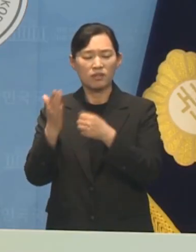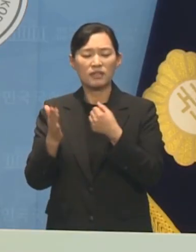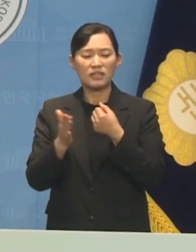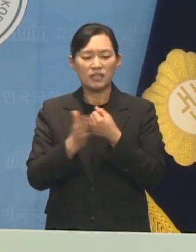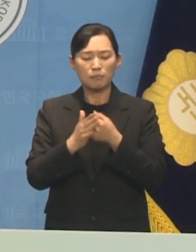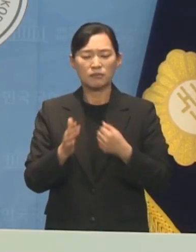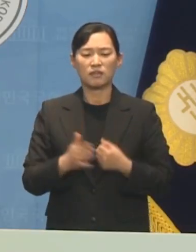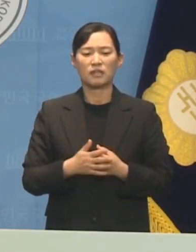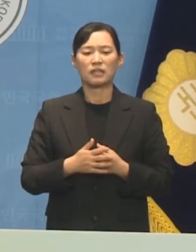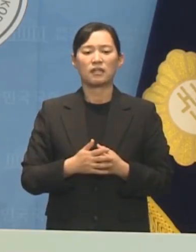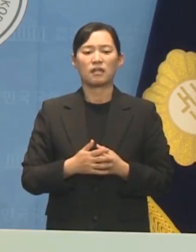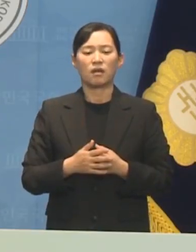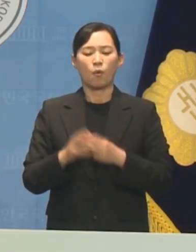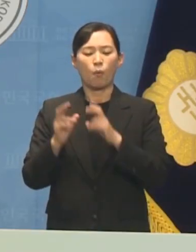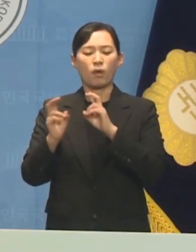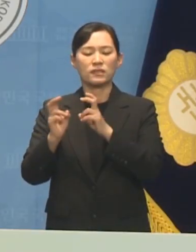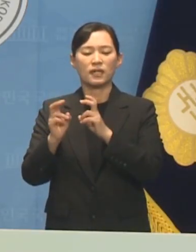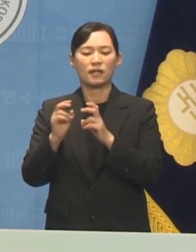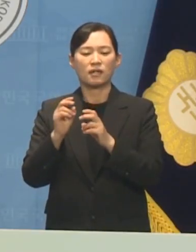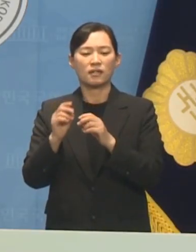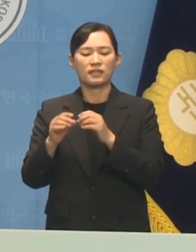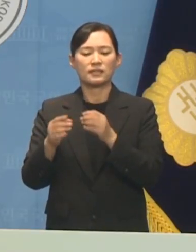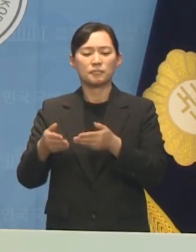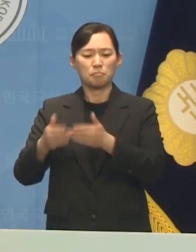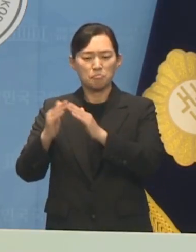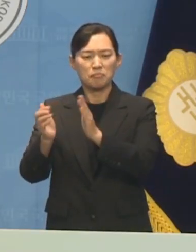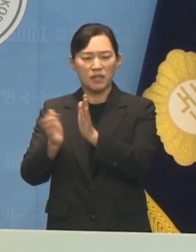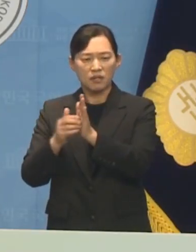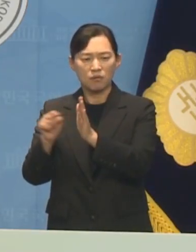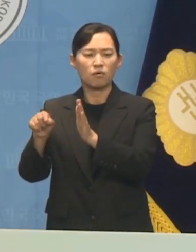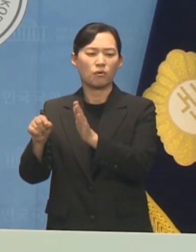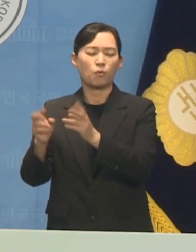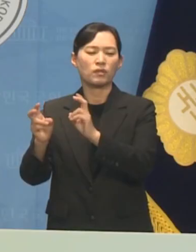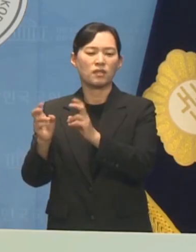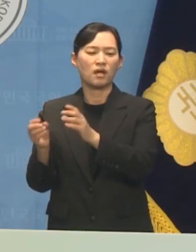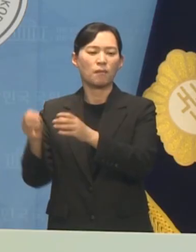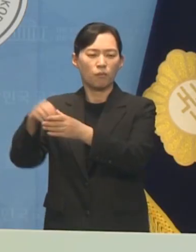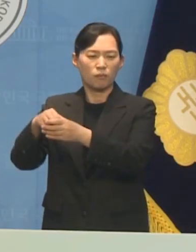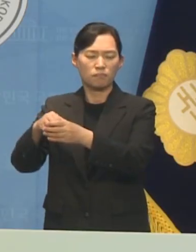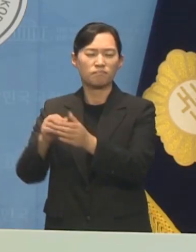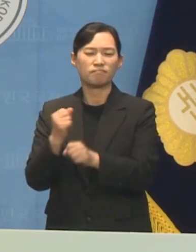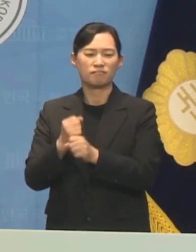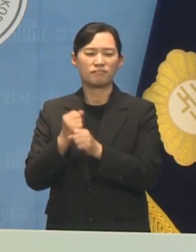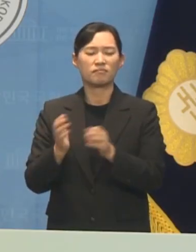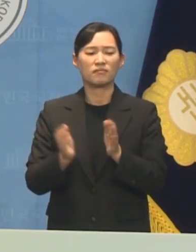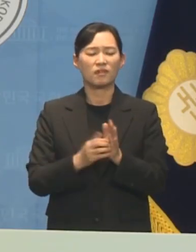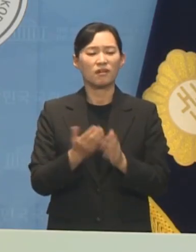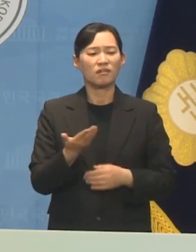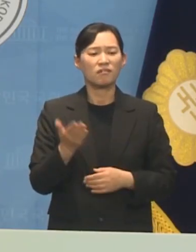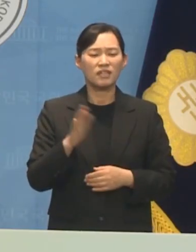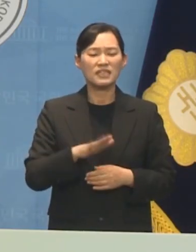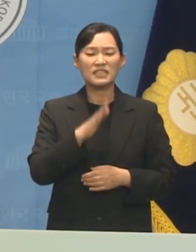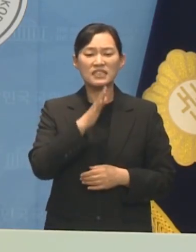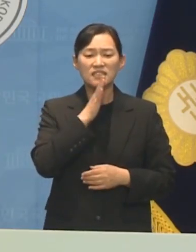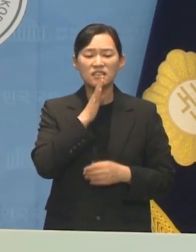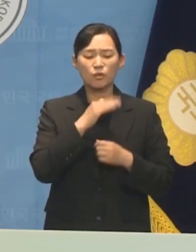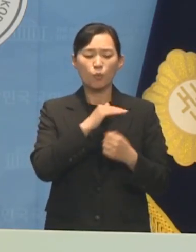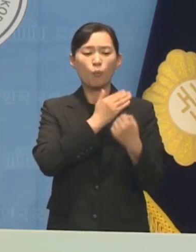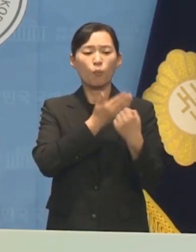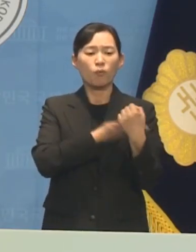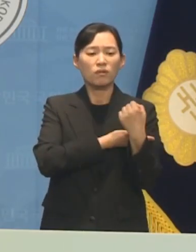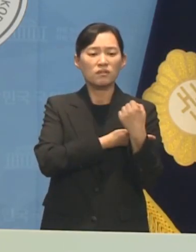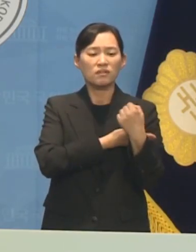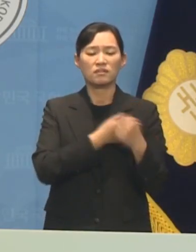자회사인 나이스 엔지니어링을 설립하여 저희를 그 회사 소속으로 만들어버렸습니다. 하지만 실질적인 권한